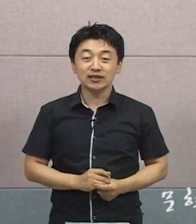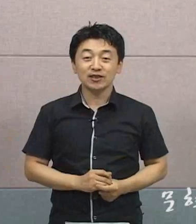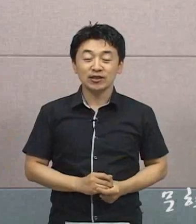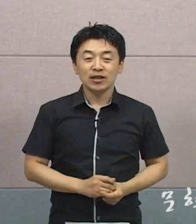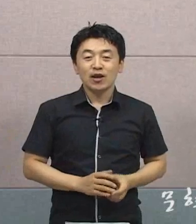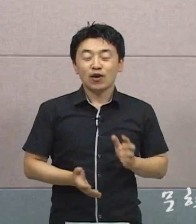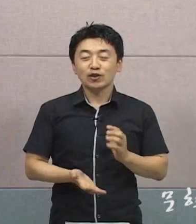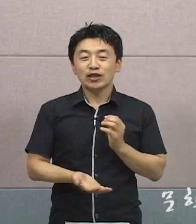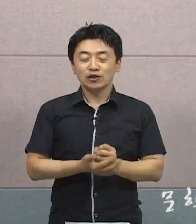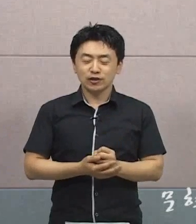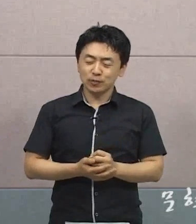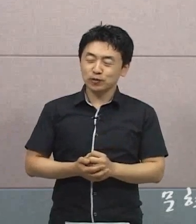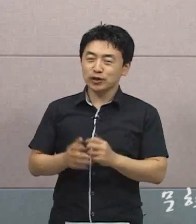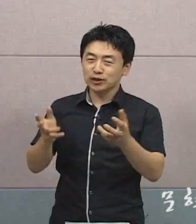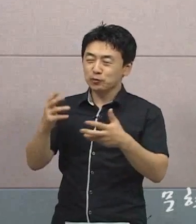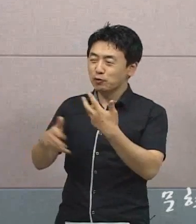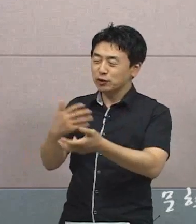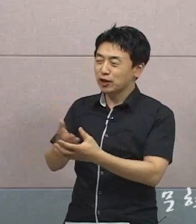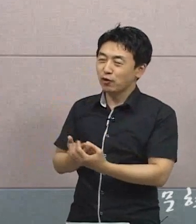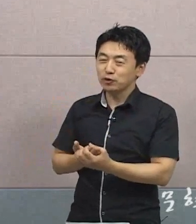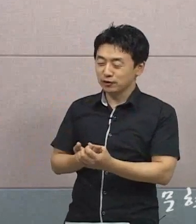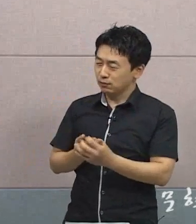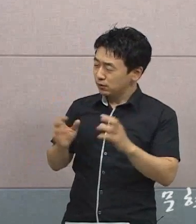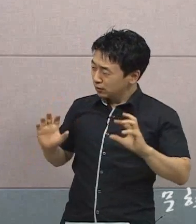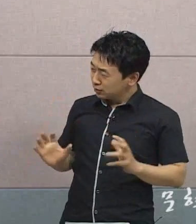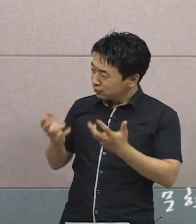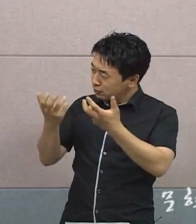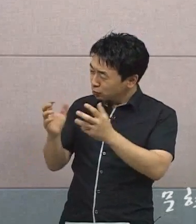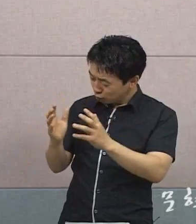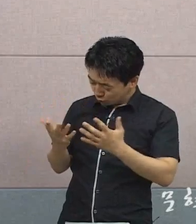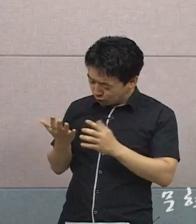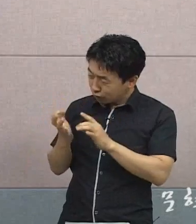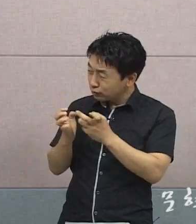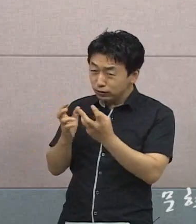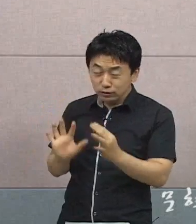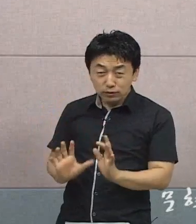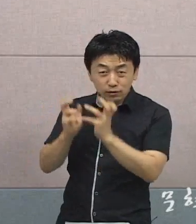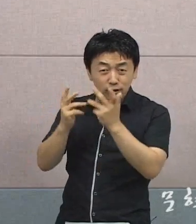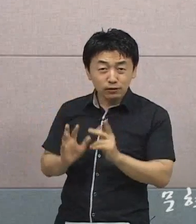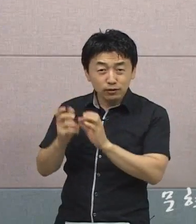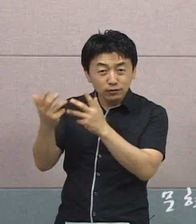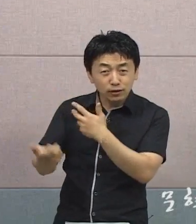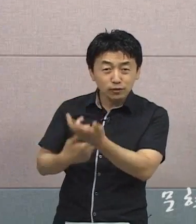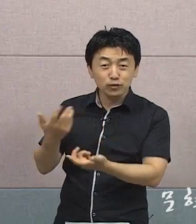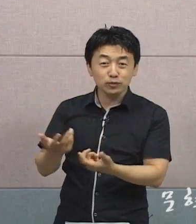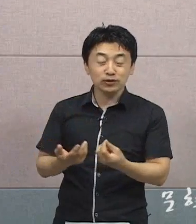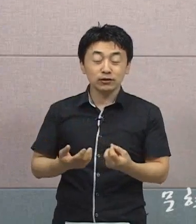하거든요. 그런데 이거를 그러면 우리가 이제 외울 때 되게 어렵거든요. 손을 어떻게 한 거야? 이렇게 한 거야? 이렇게 한 거야? 이렇게 물어보거든요.